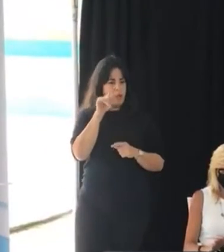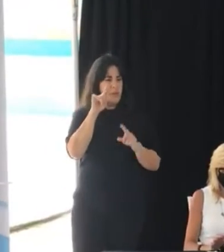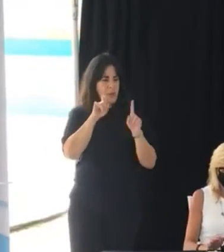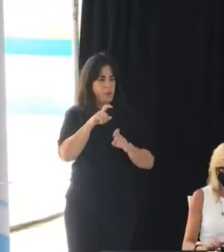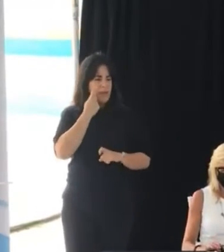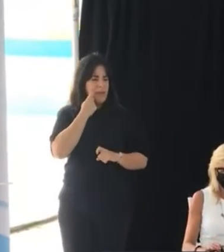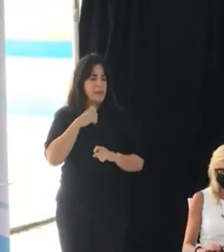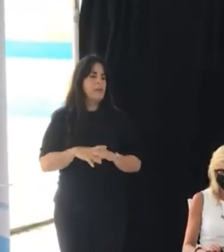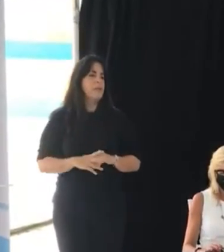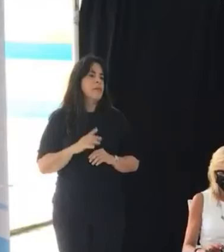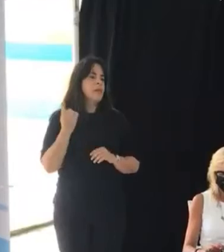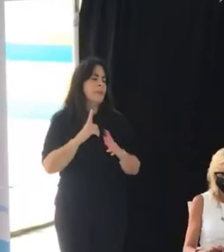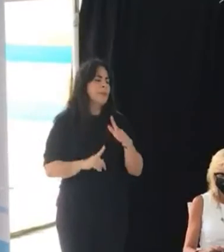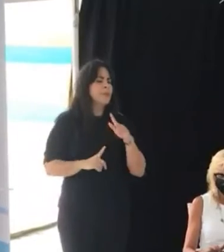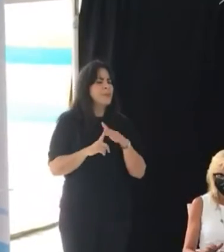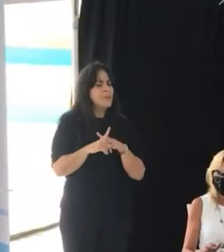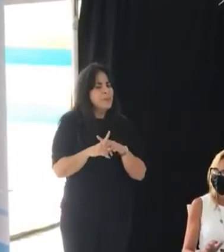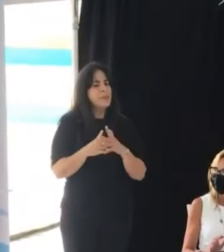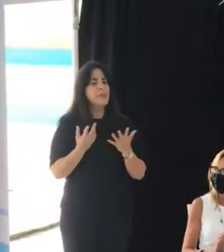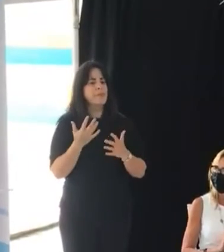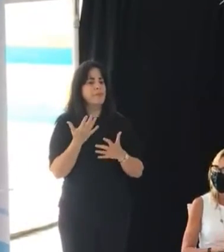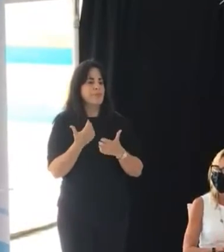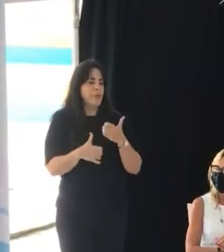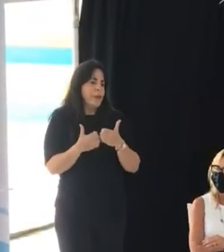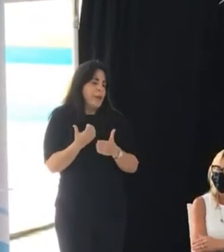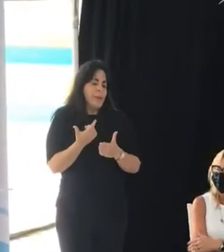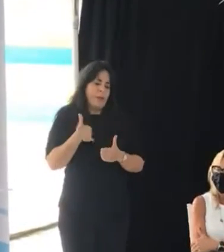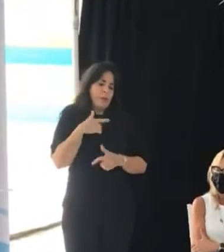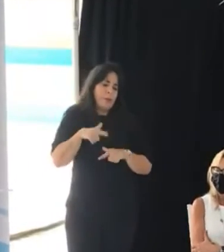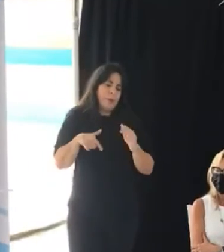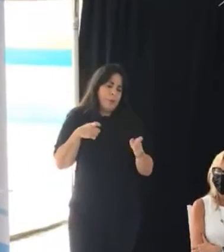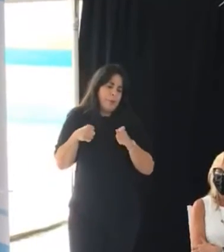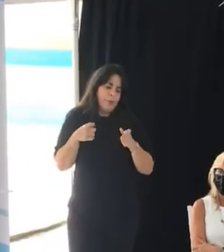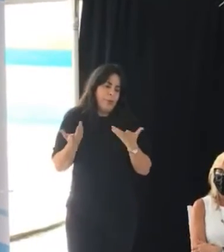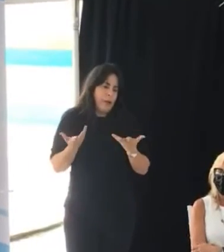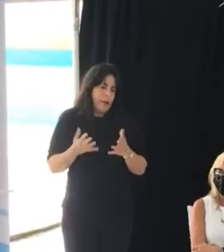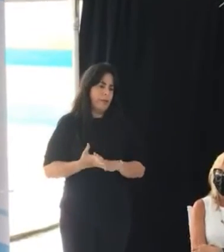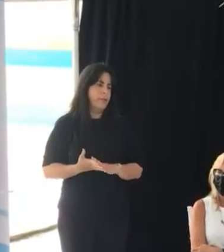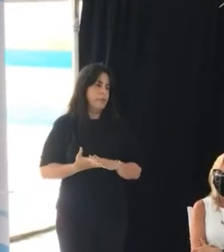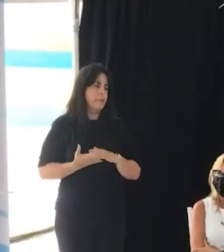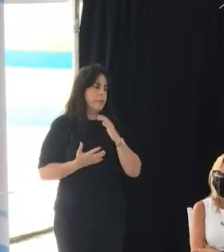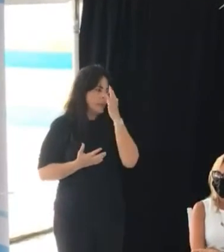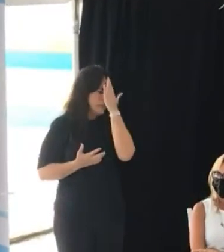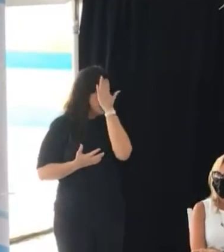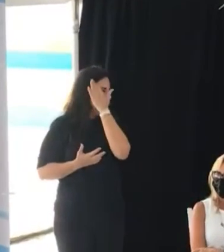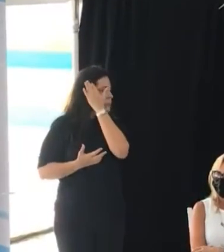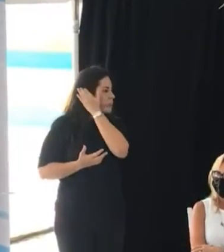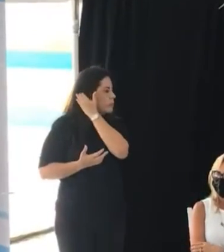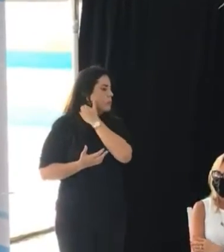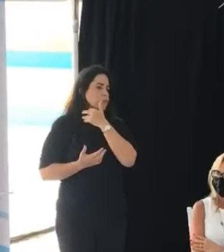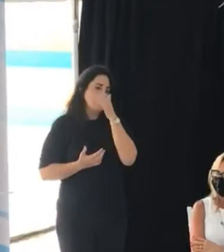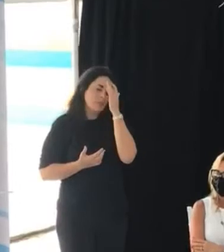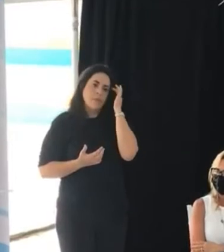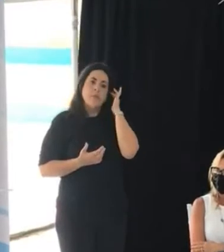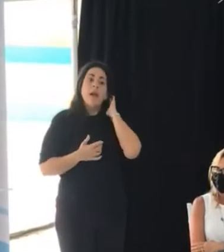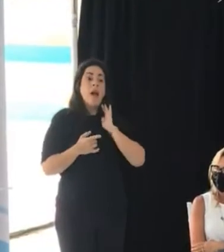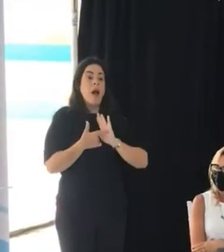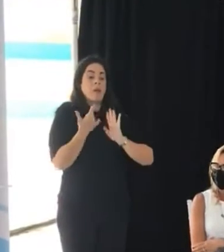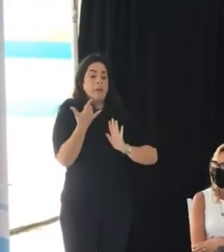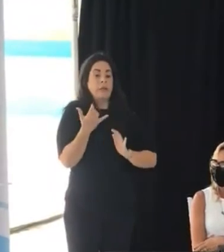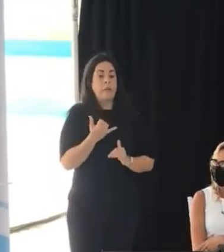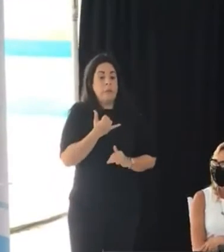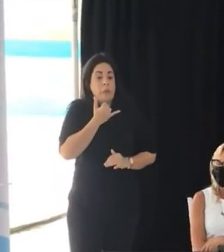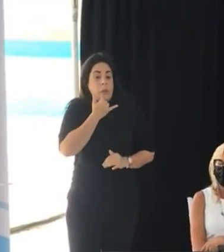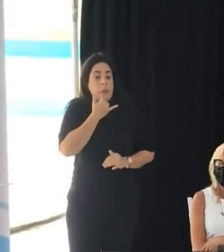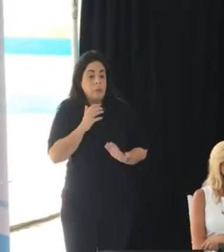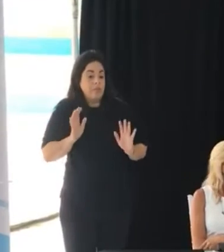que siempre surgen situaciones que no están bajo control de la agencia, que a veces, ¿verdad?, se cometen